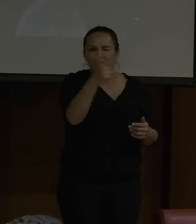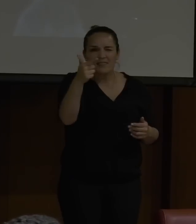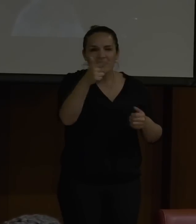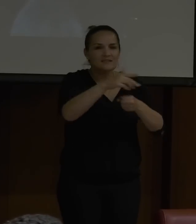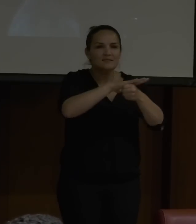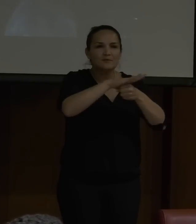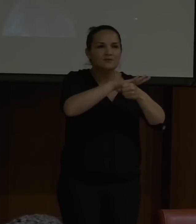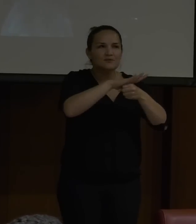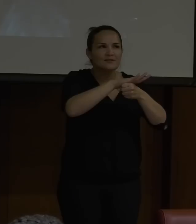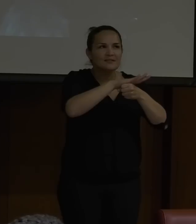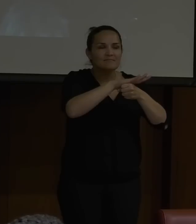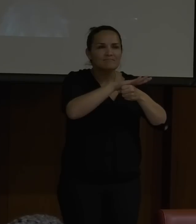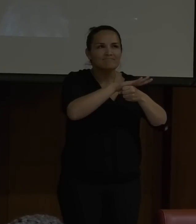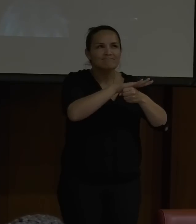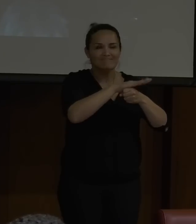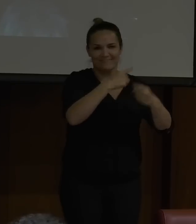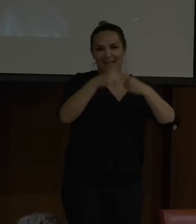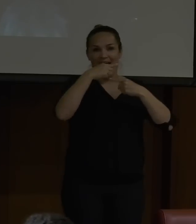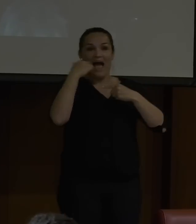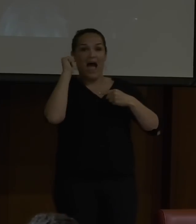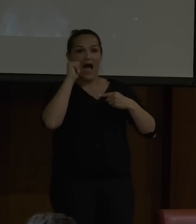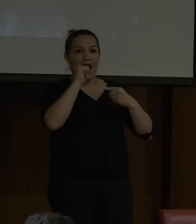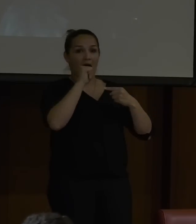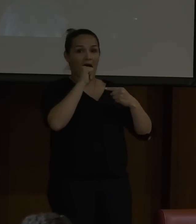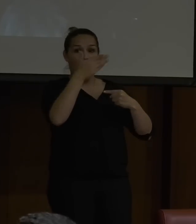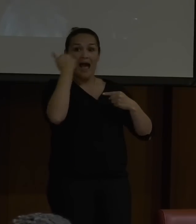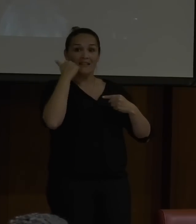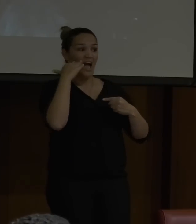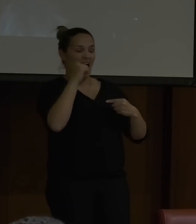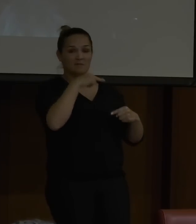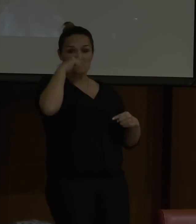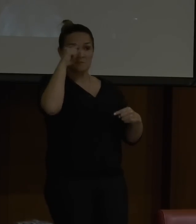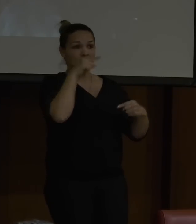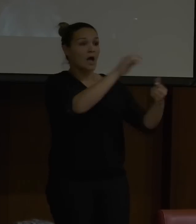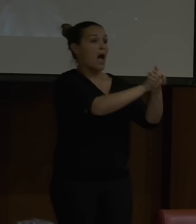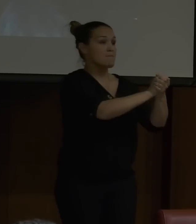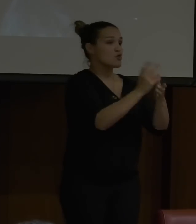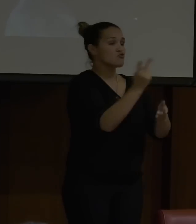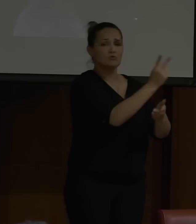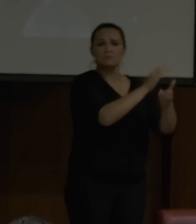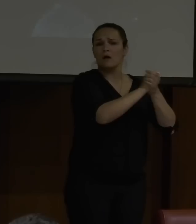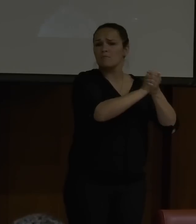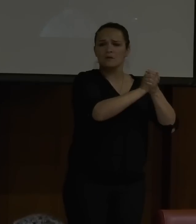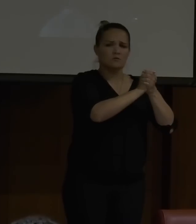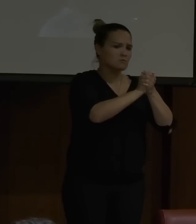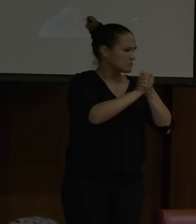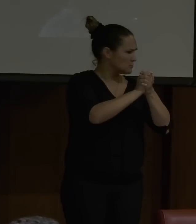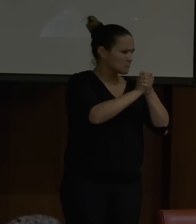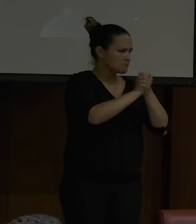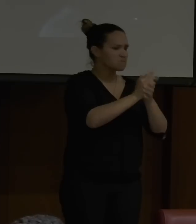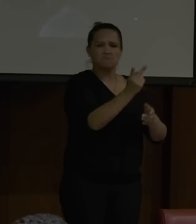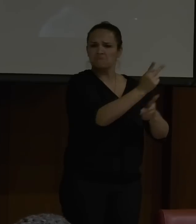porque Leandro con Matilde sí fueron grandes amigos, fueron muy buenos amigos, casi hasta el final de su existencia